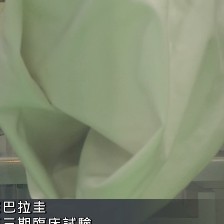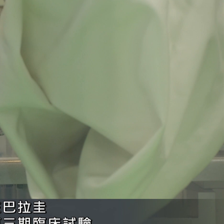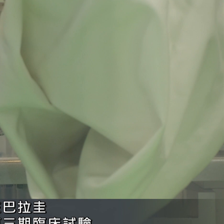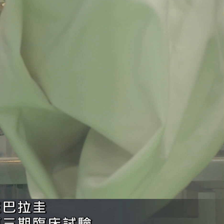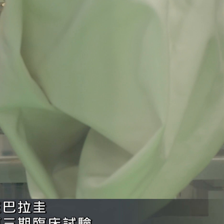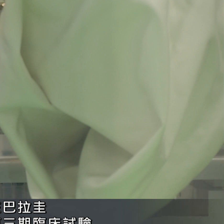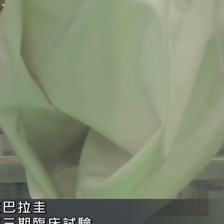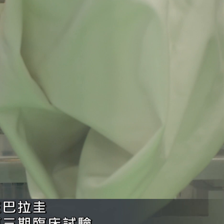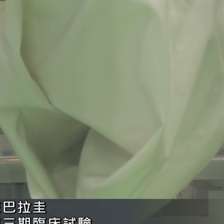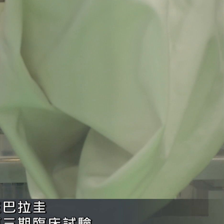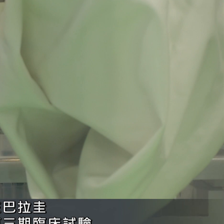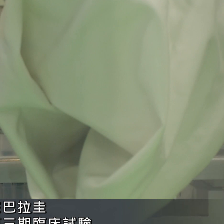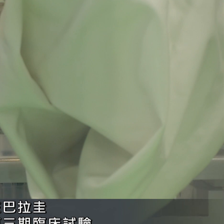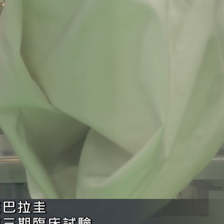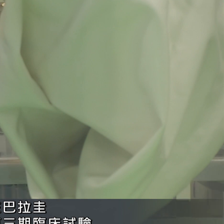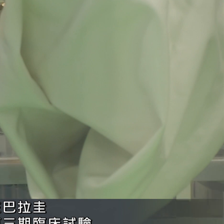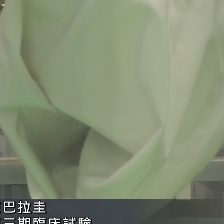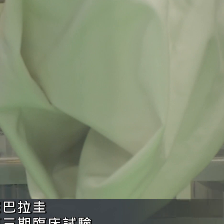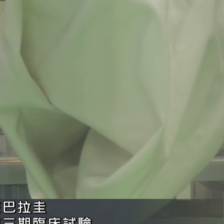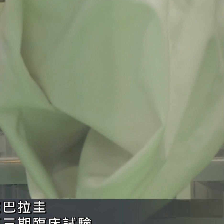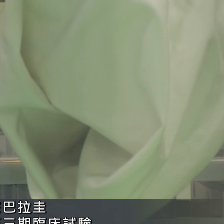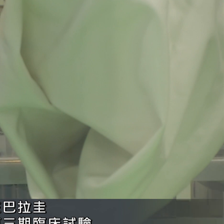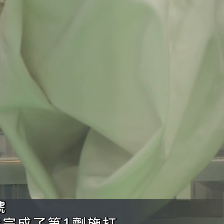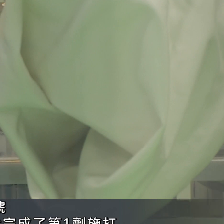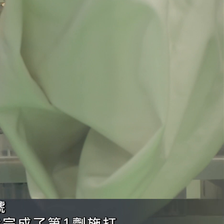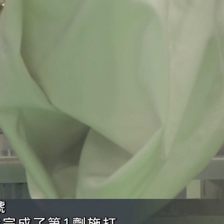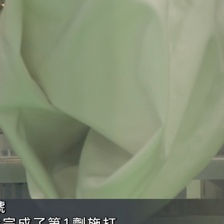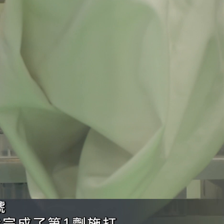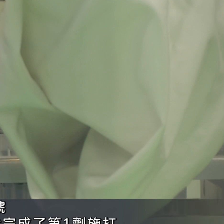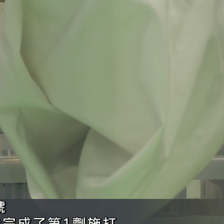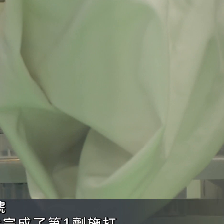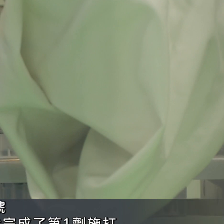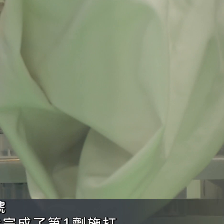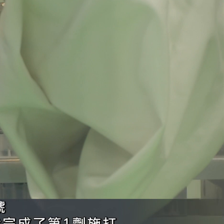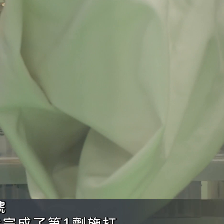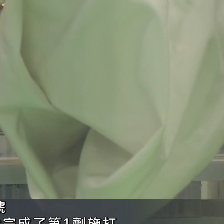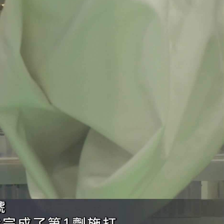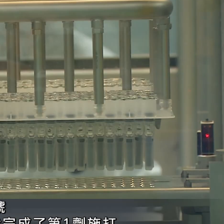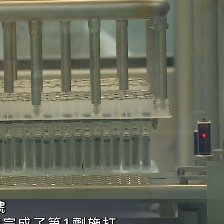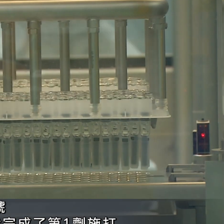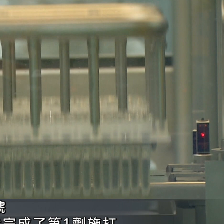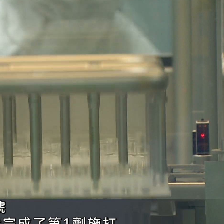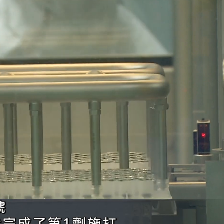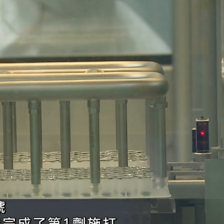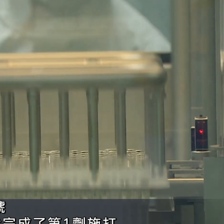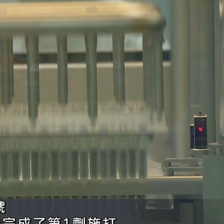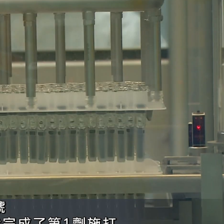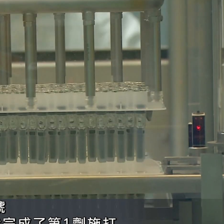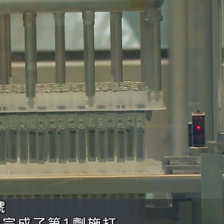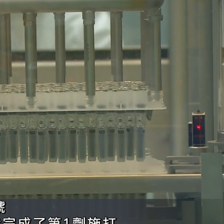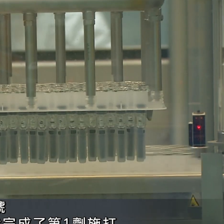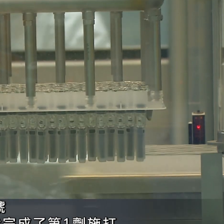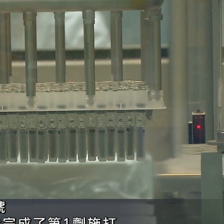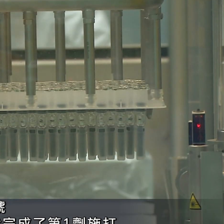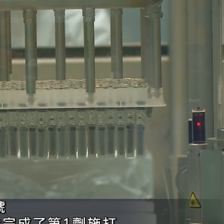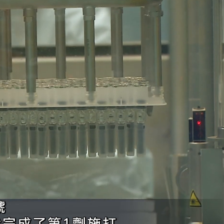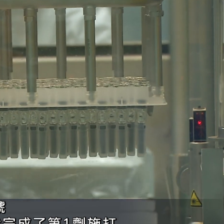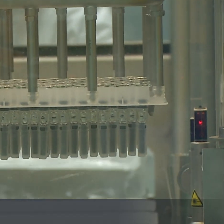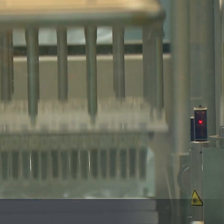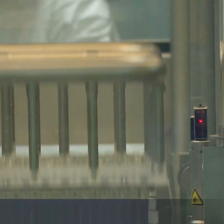巴拉圭进行新冠疫苗第3期临床试验，统计到本月20号，有近100名受试者完成了第1剂施打。记者